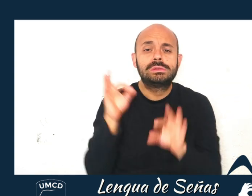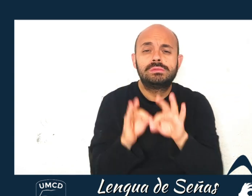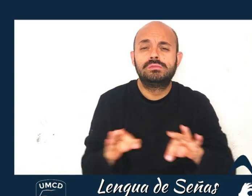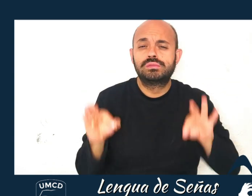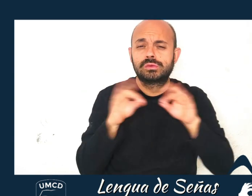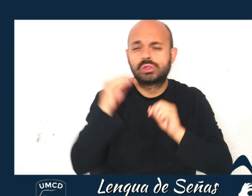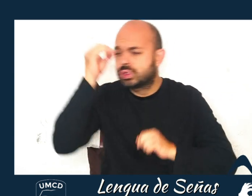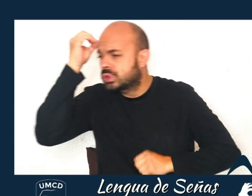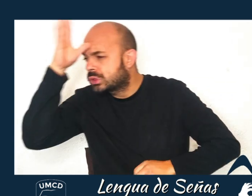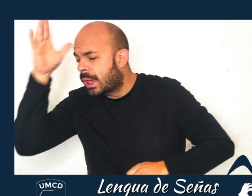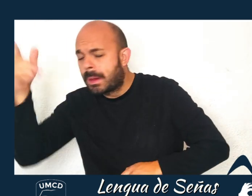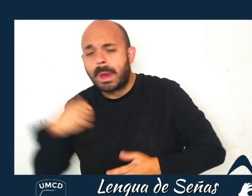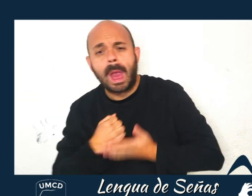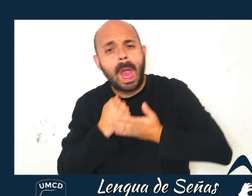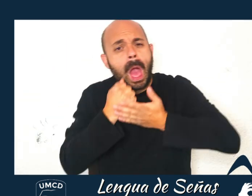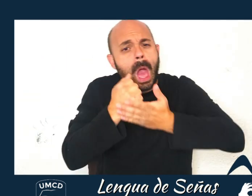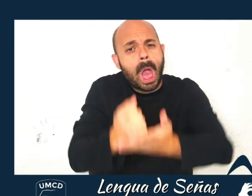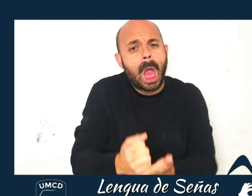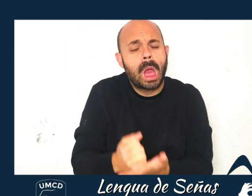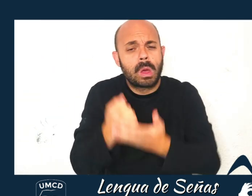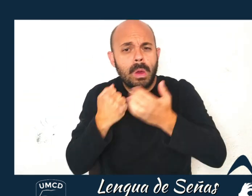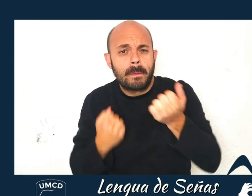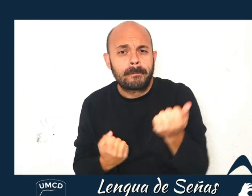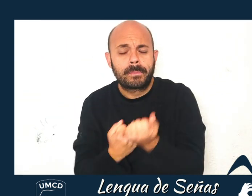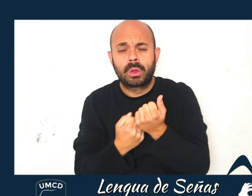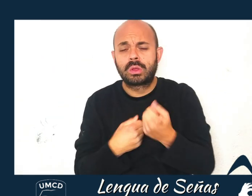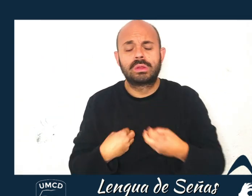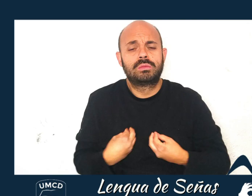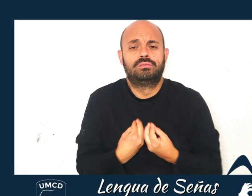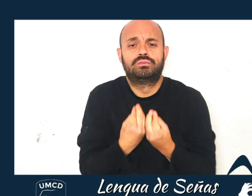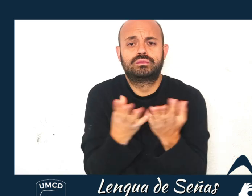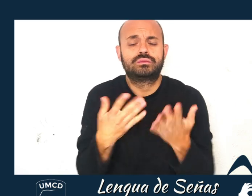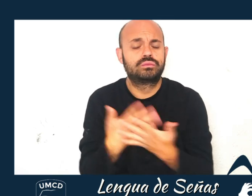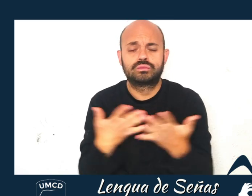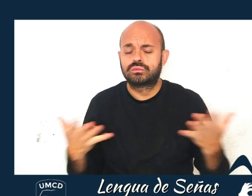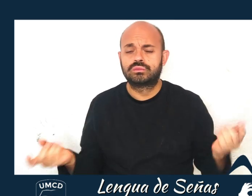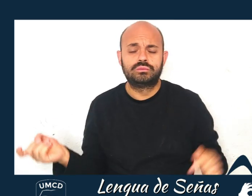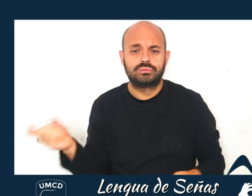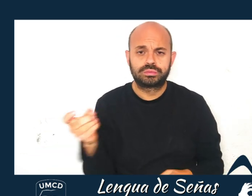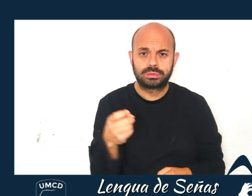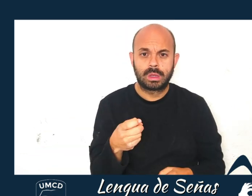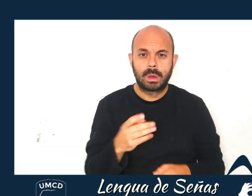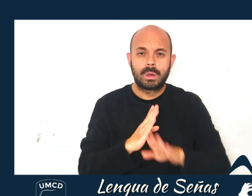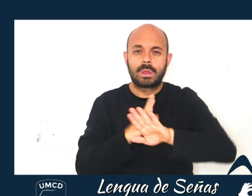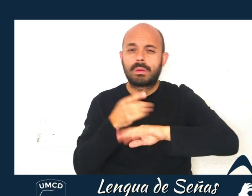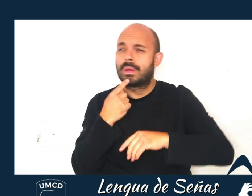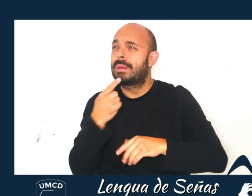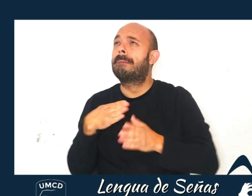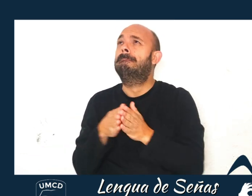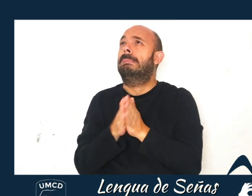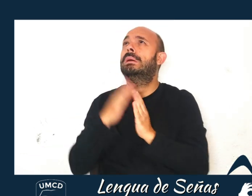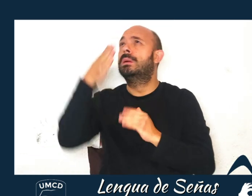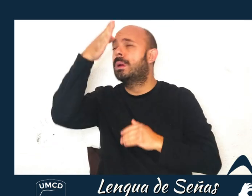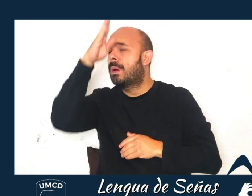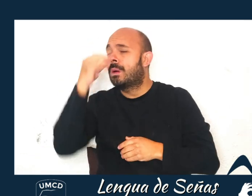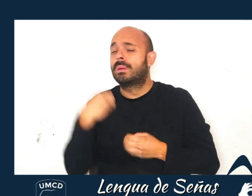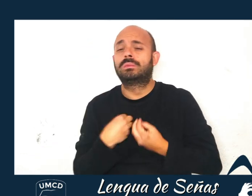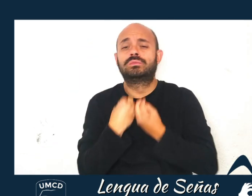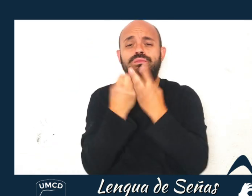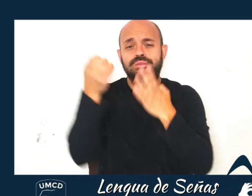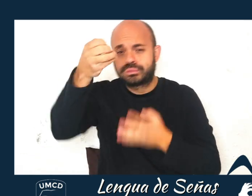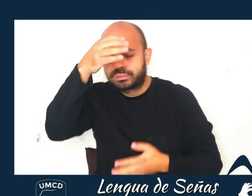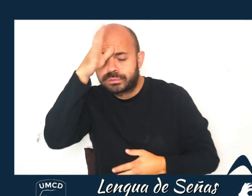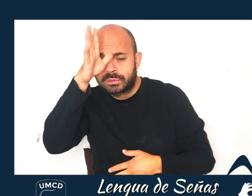rey para dirigir su nación en pos de lo bueno. Y le dice a Dios que le ayude y que le dé sabiduría.